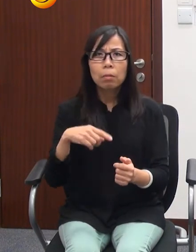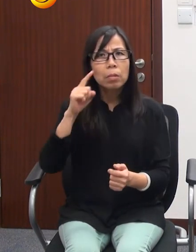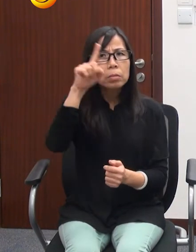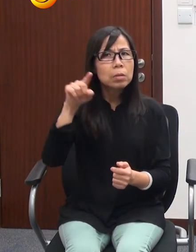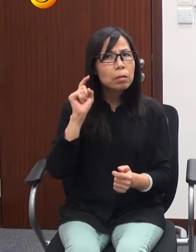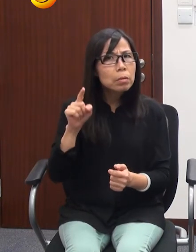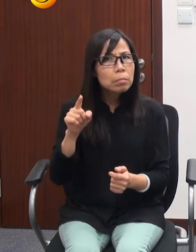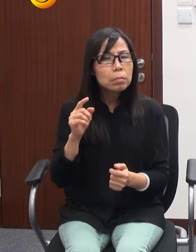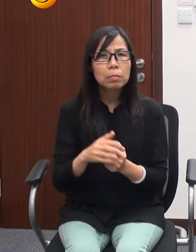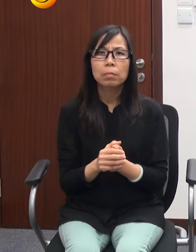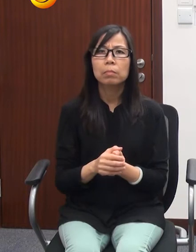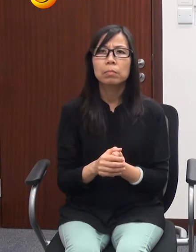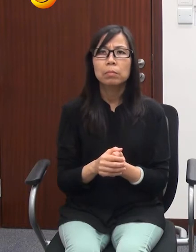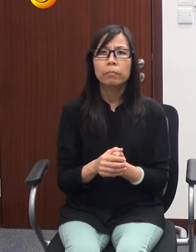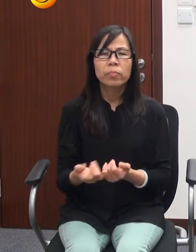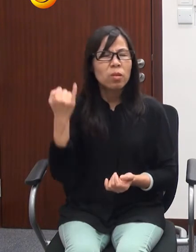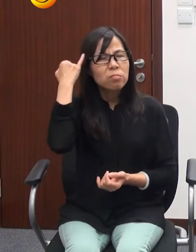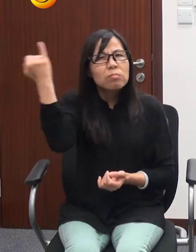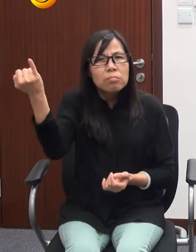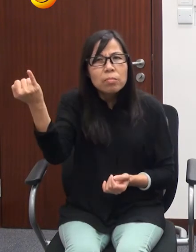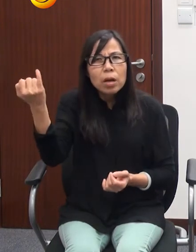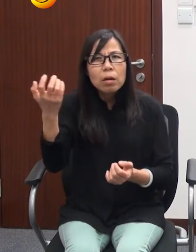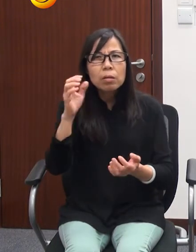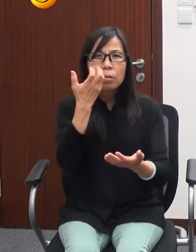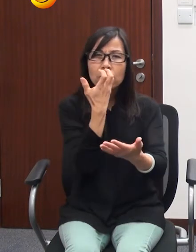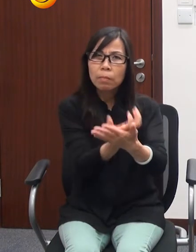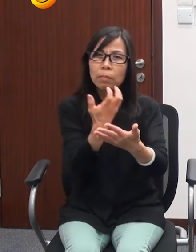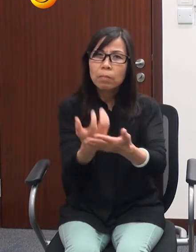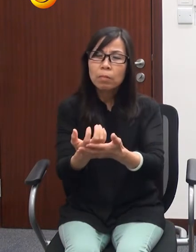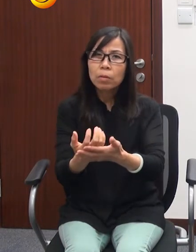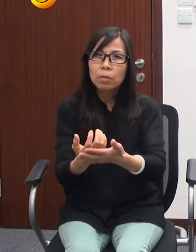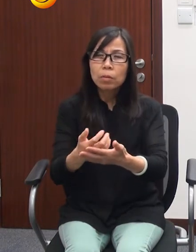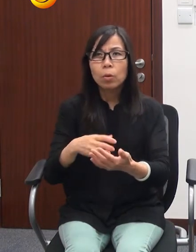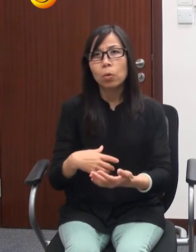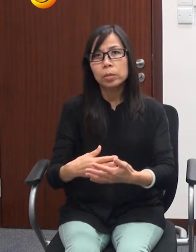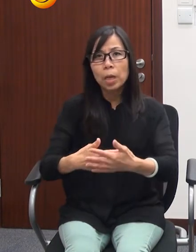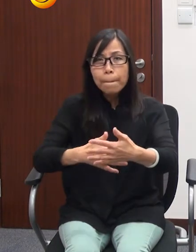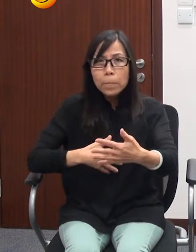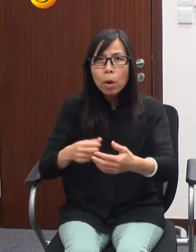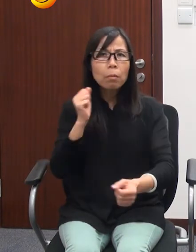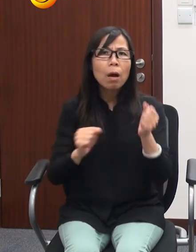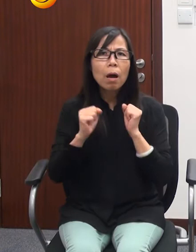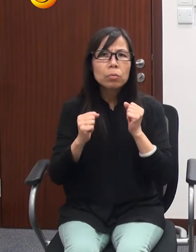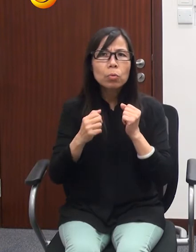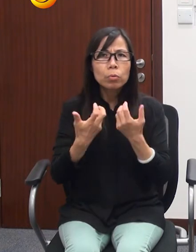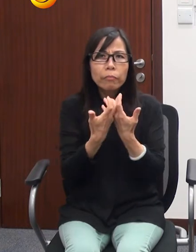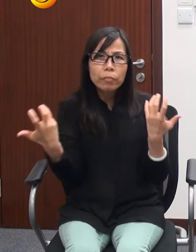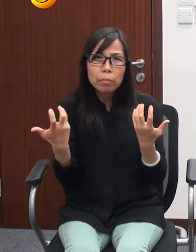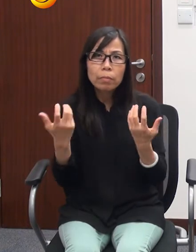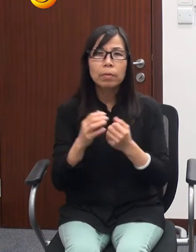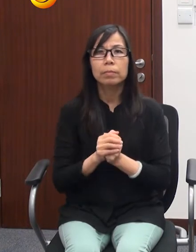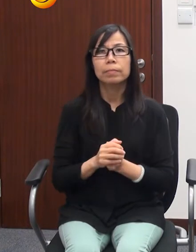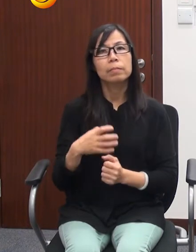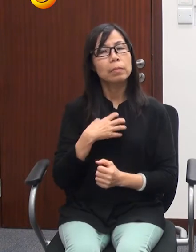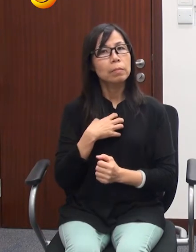唔係，我有時唔好明咧，佢哋用嘅字眼背後同佢哋行動係脱節啊嘛。即係我成日覺得。你勇